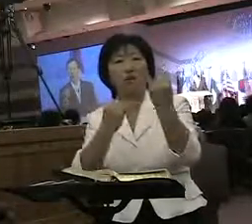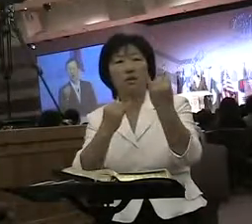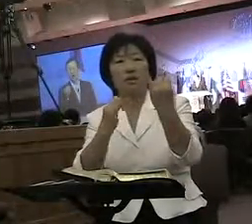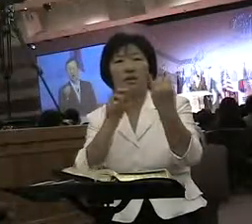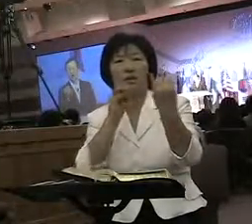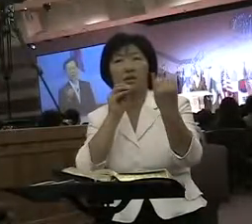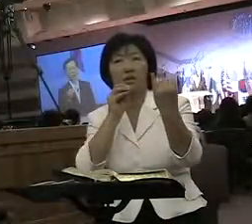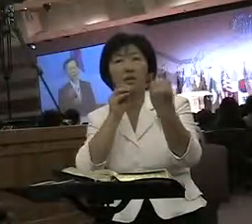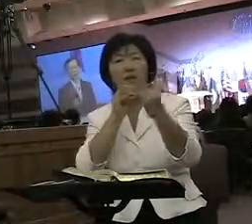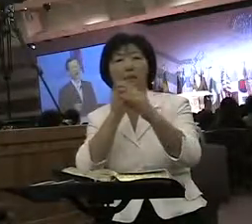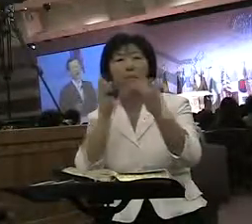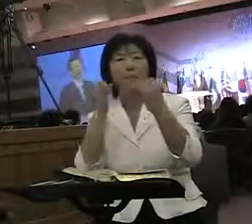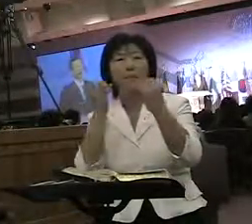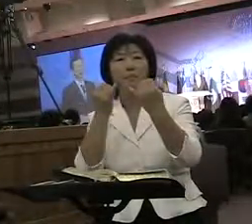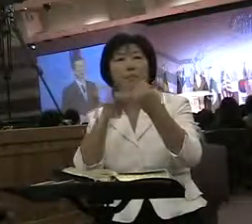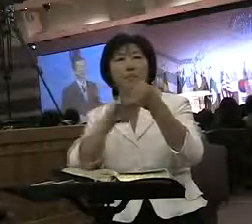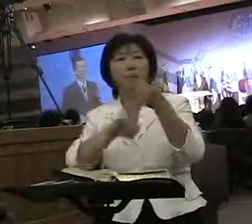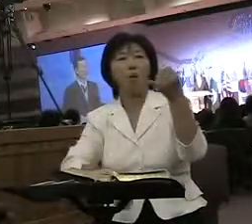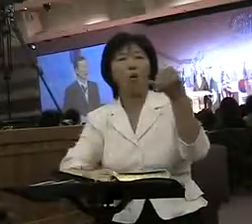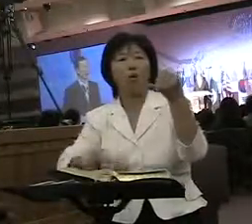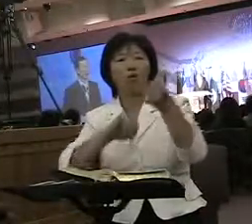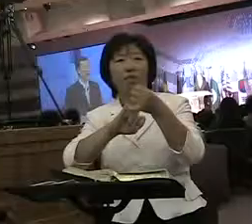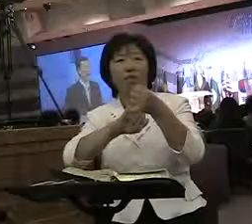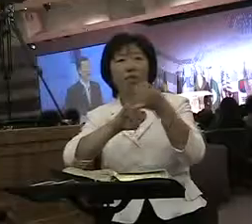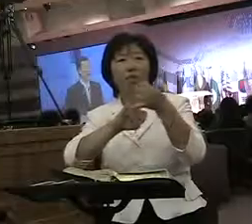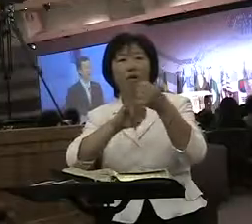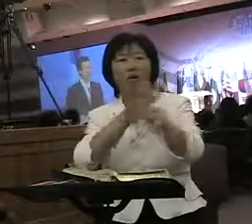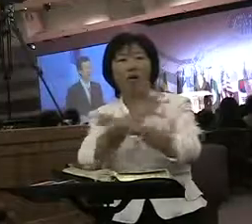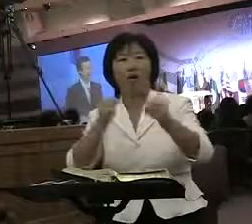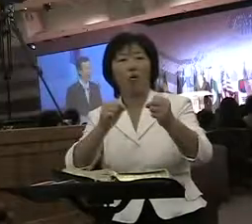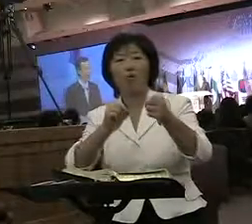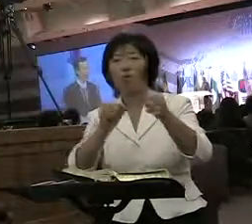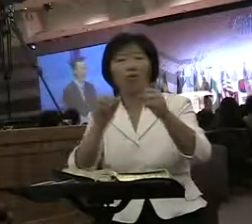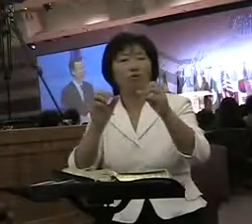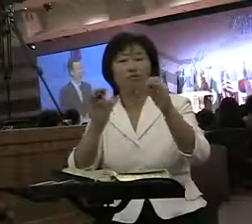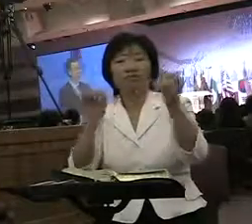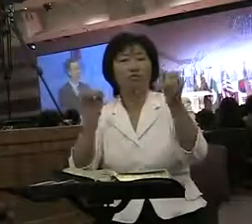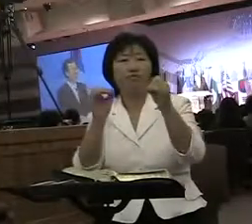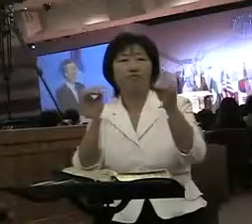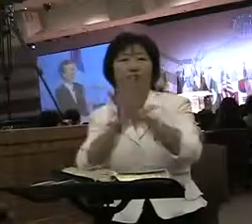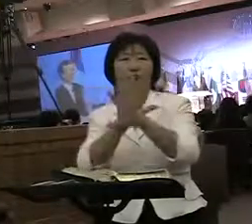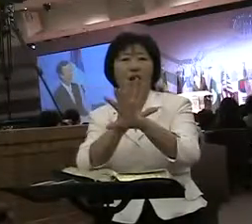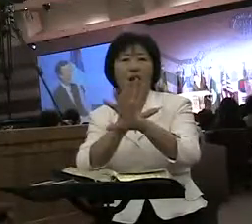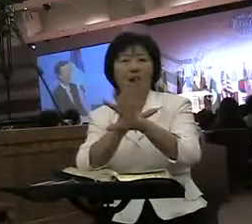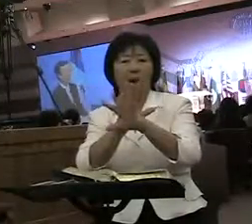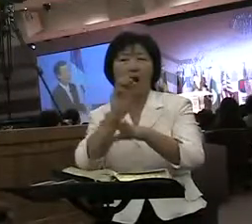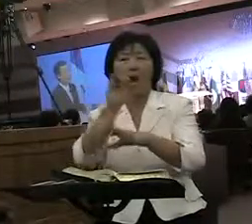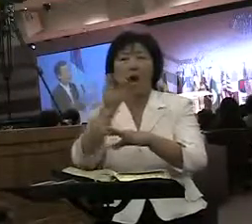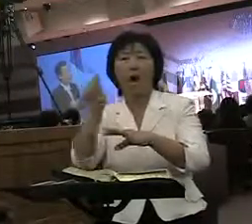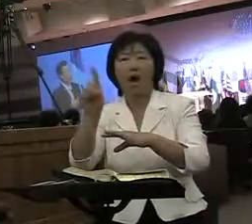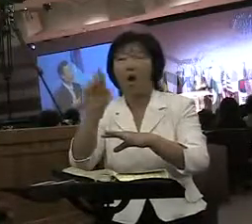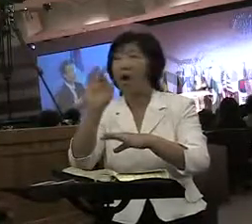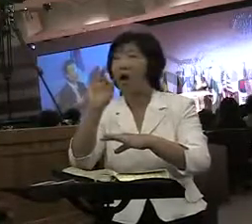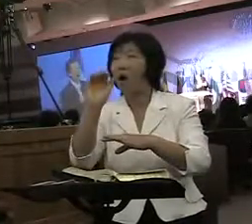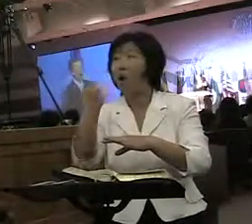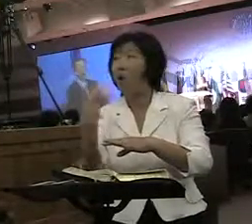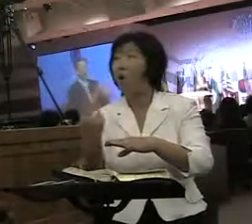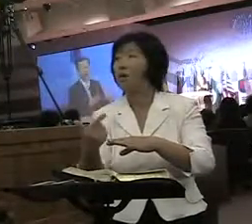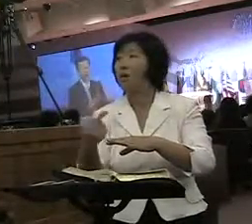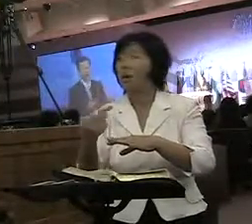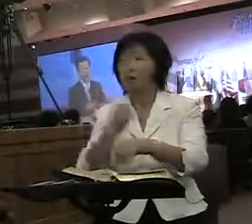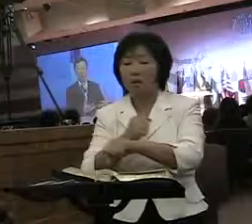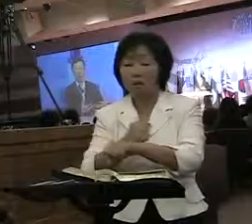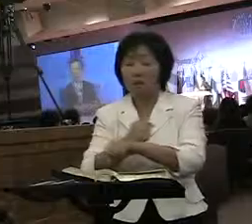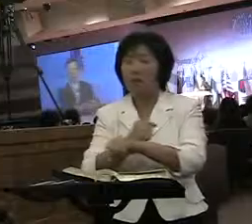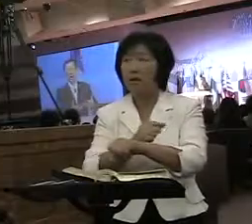파혼을 선언하는 내용을 씁니다. 여러분, 젊은이에게, 젊은 청년에게 가장 그에게